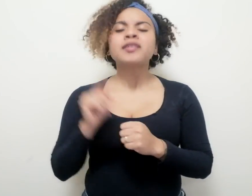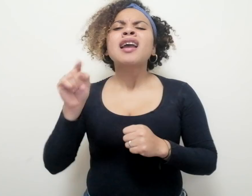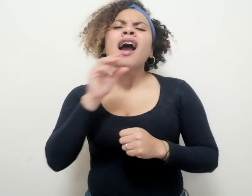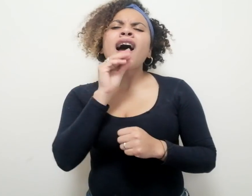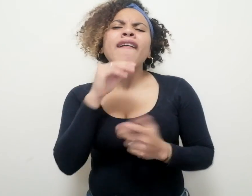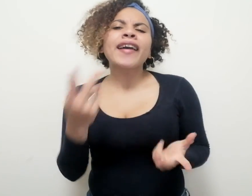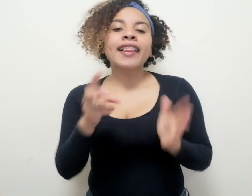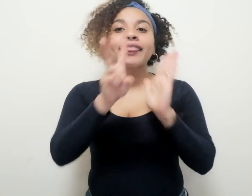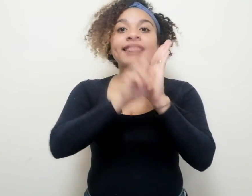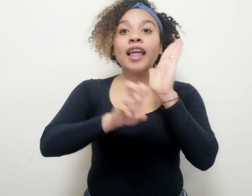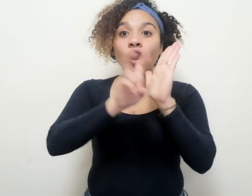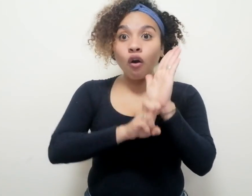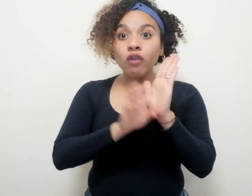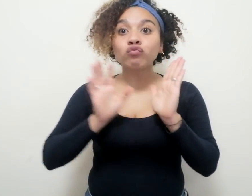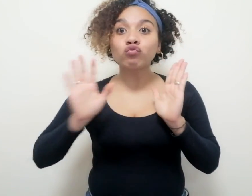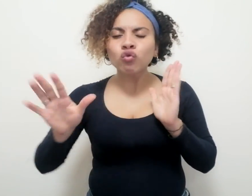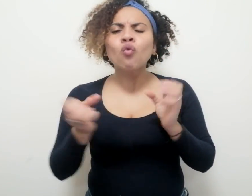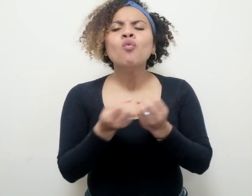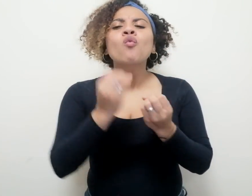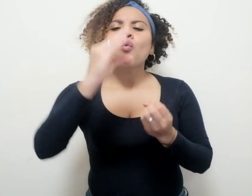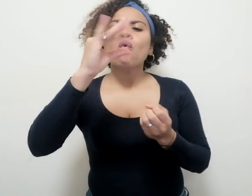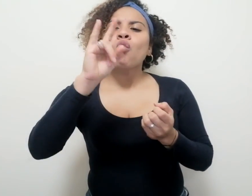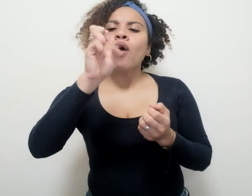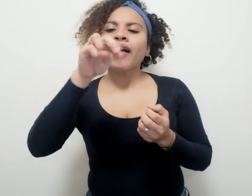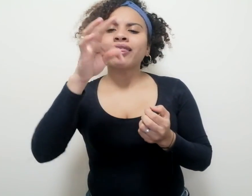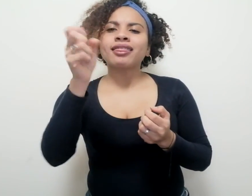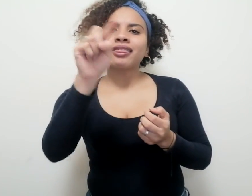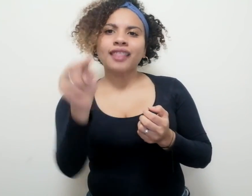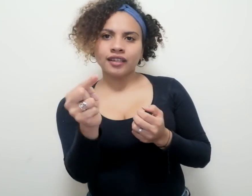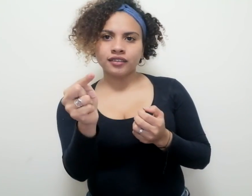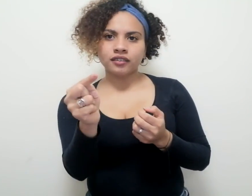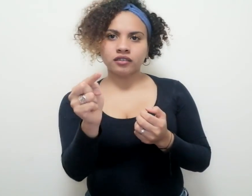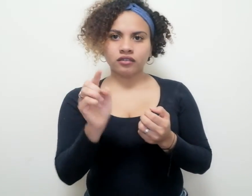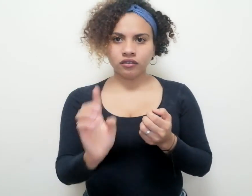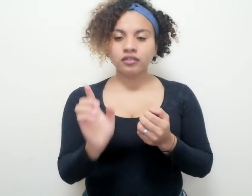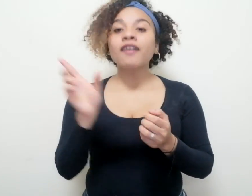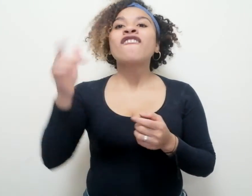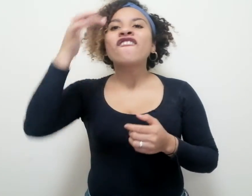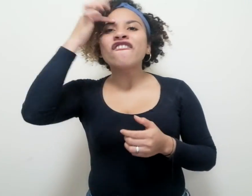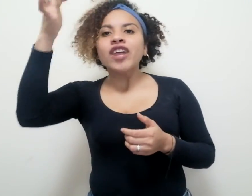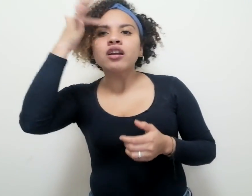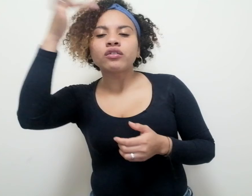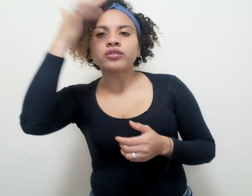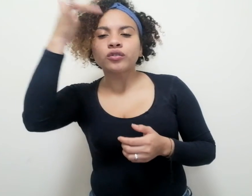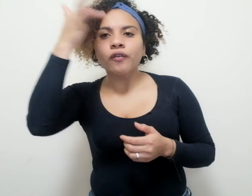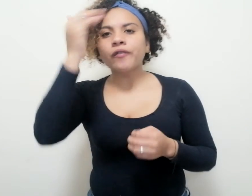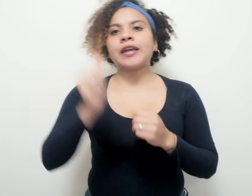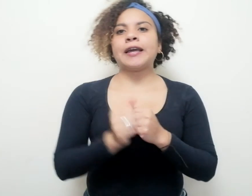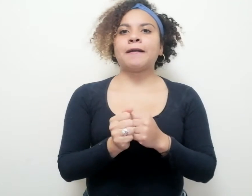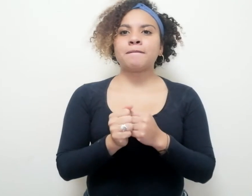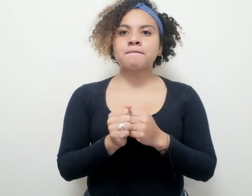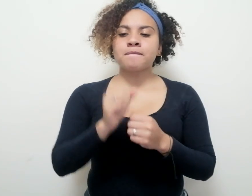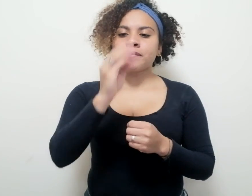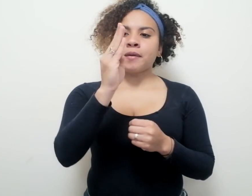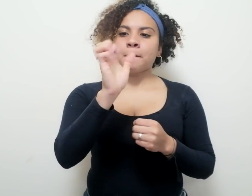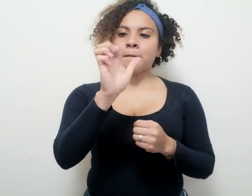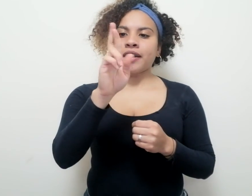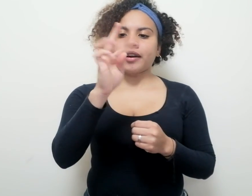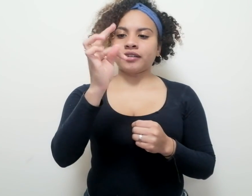la teoría de los cuantas, la filosofía de Bertrand